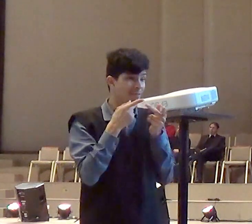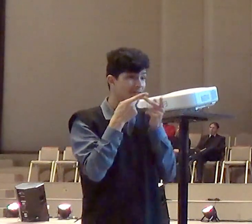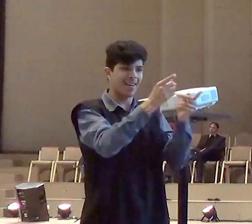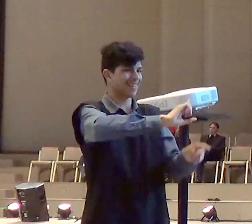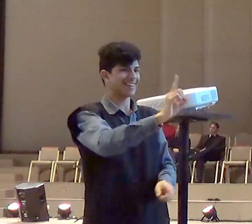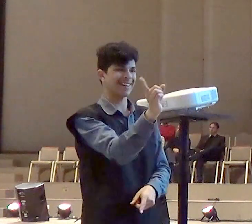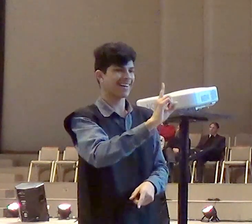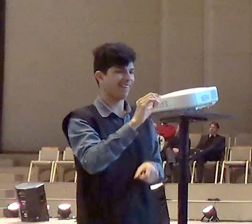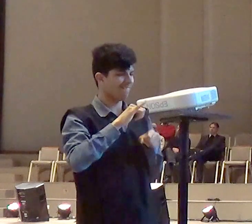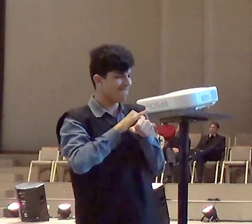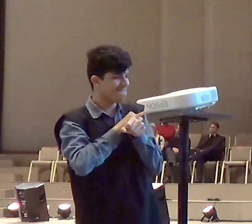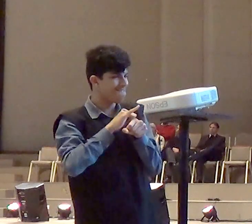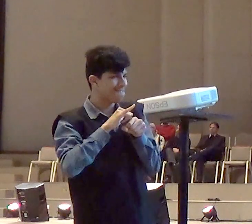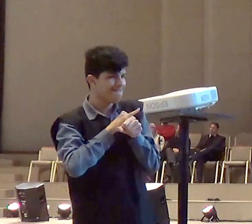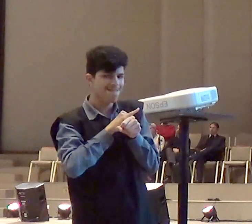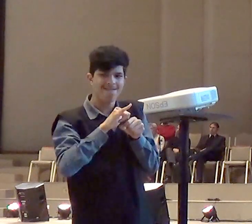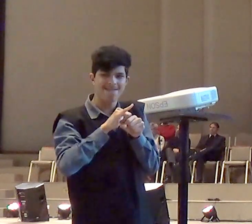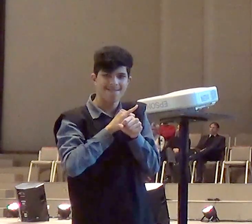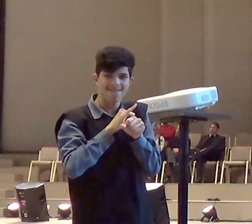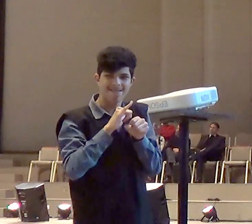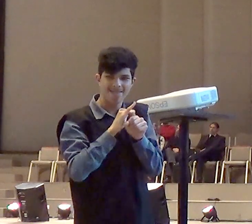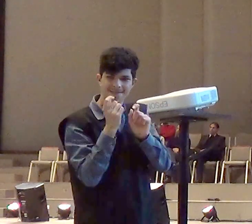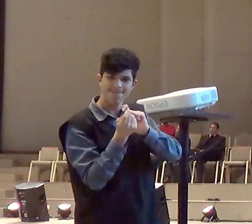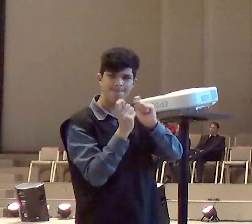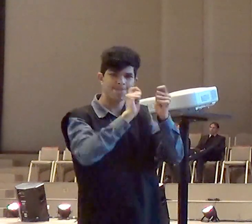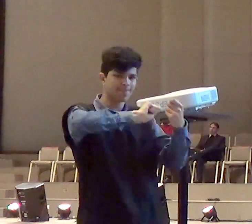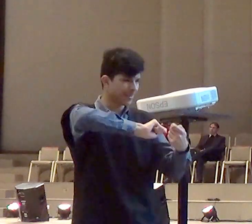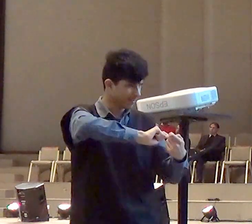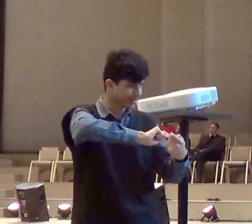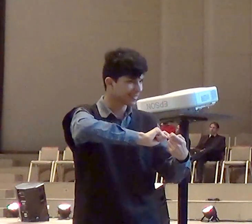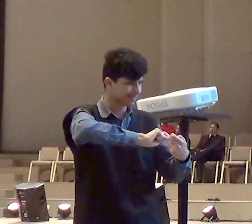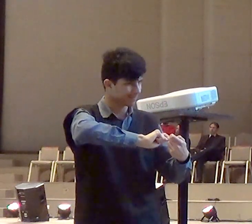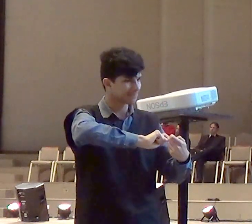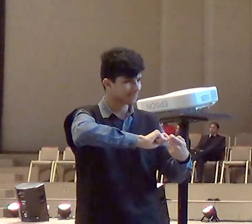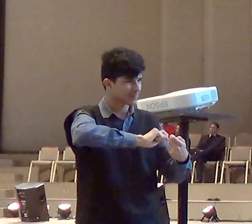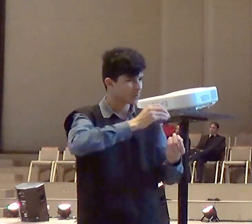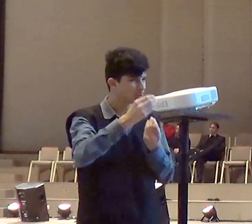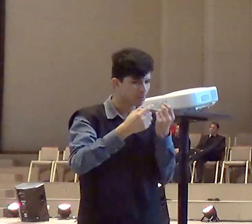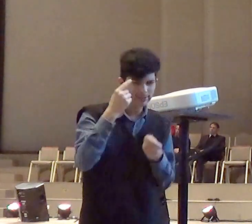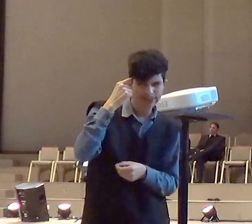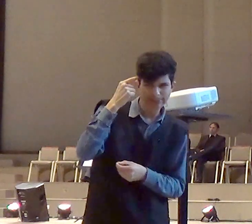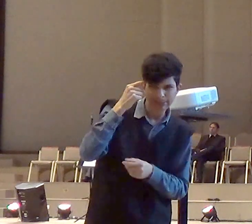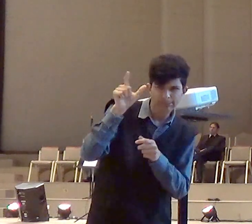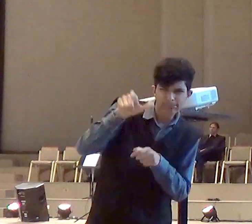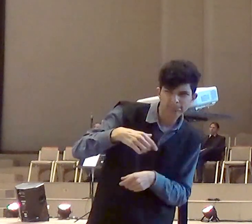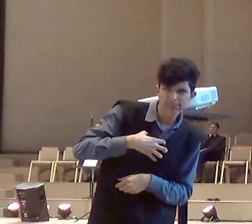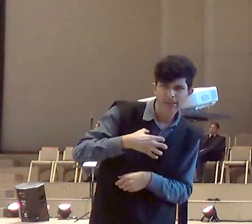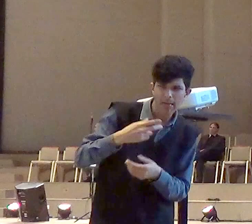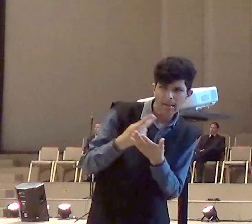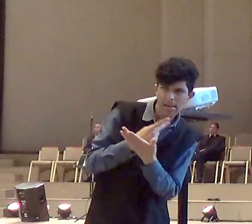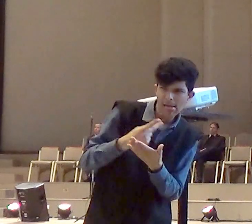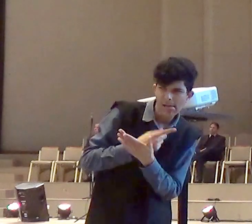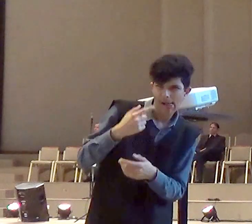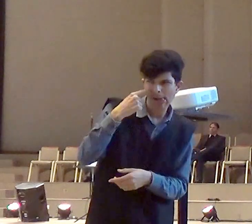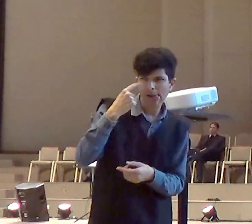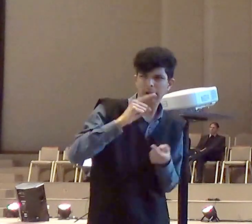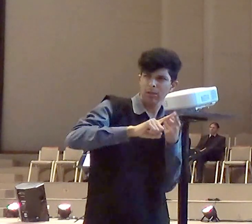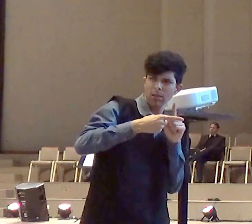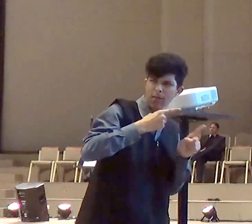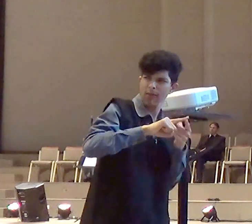tenho que descobrir algo que possa traduzir aquilo que eu tô